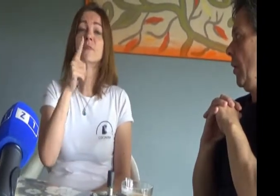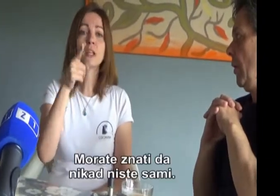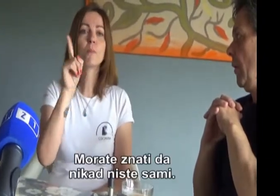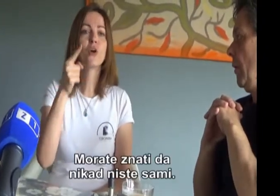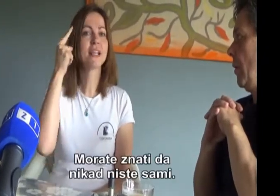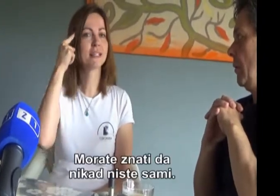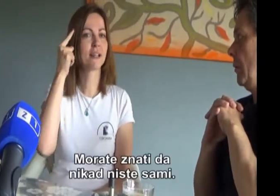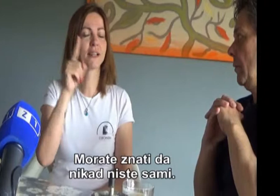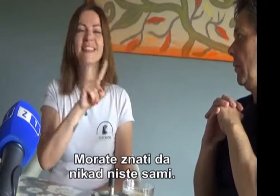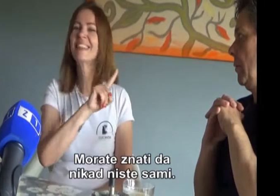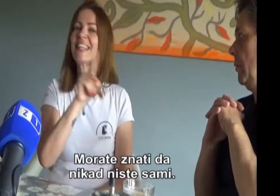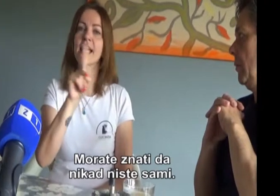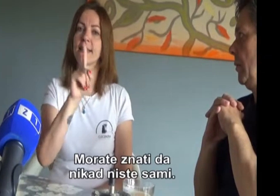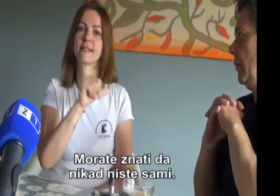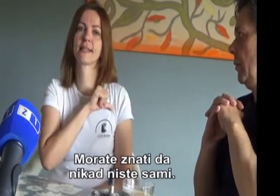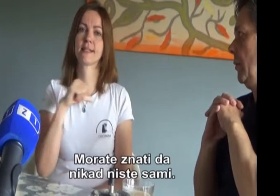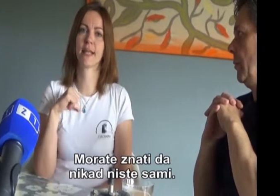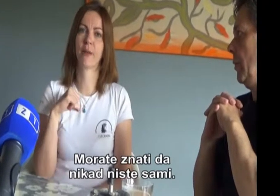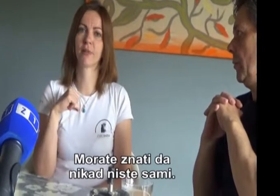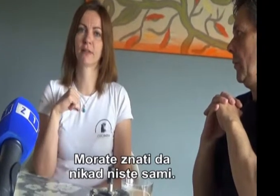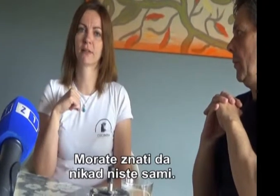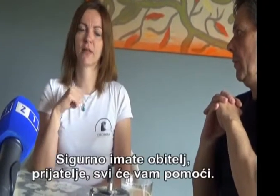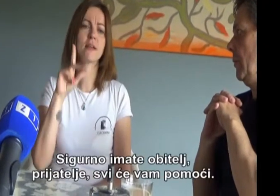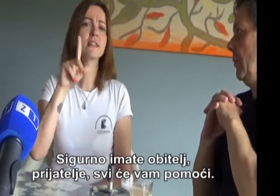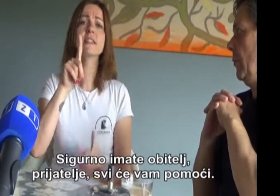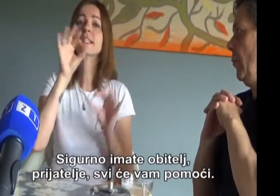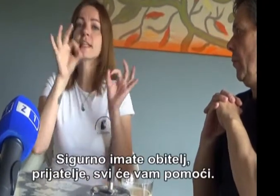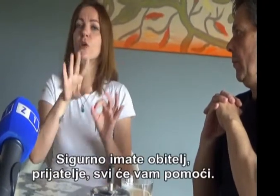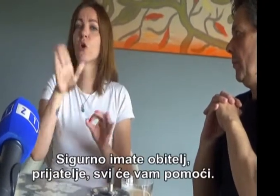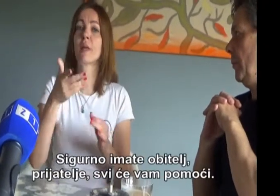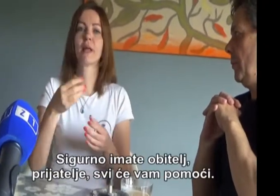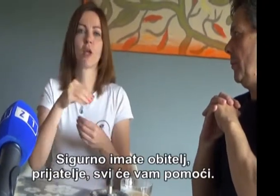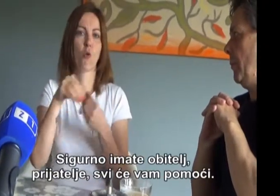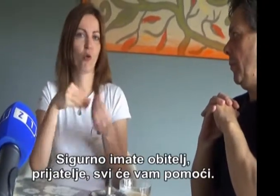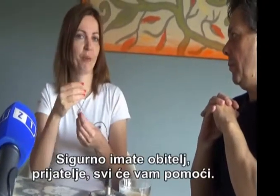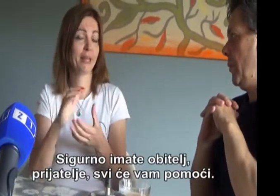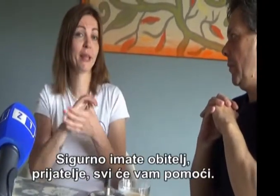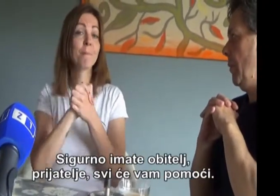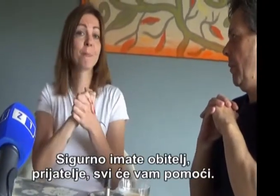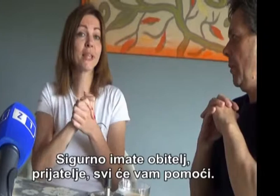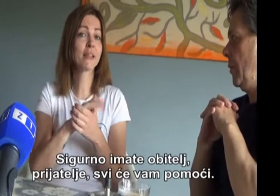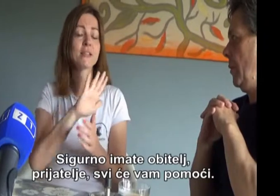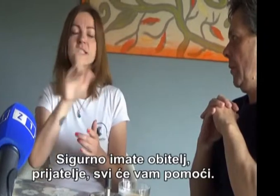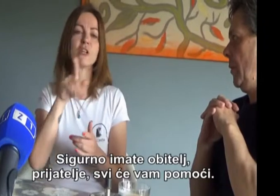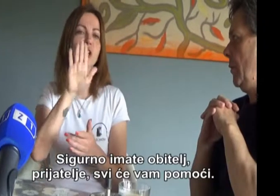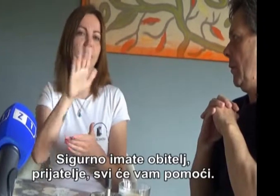vi možete znati, nikad niste sami. Sigurno imate obitelj, prijatelj, svi se